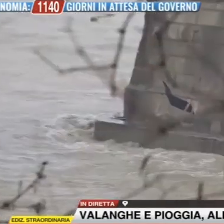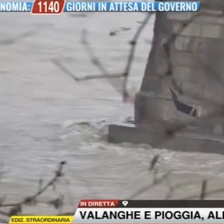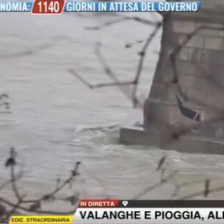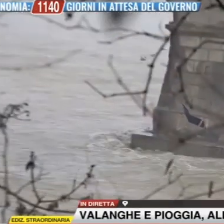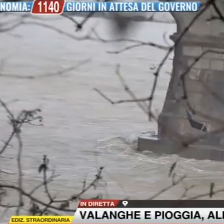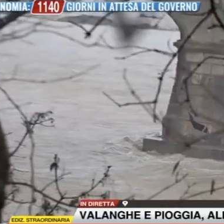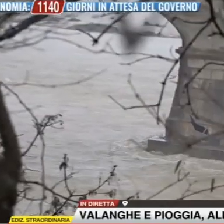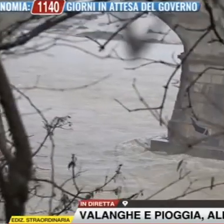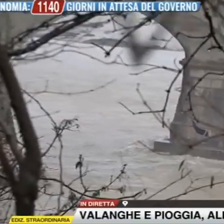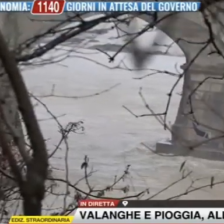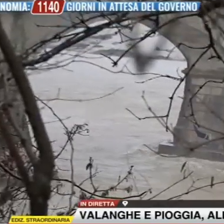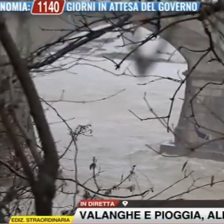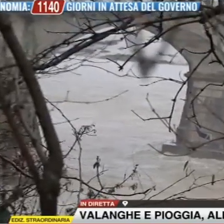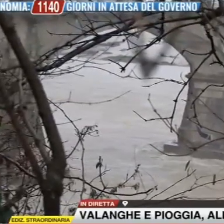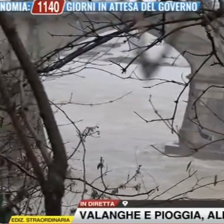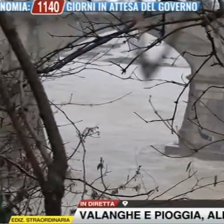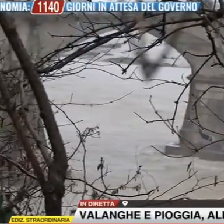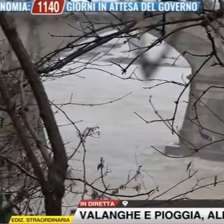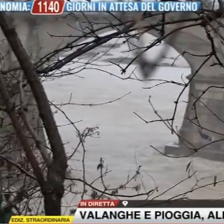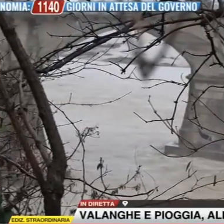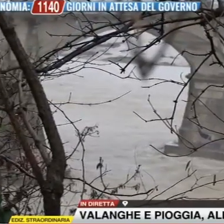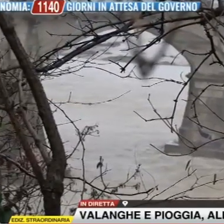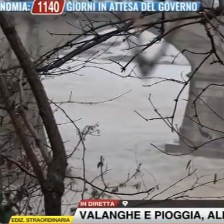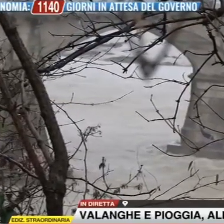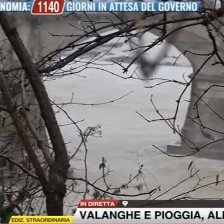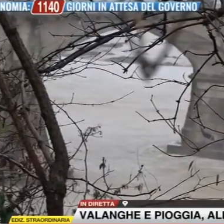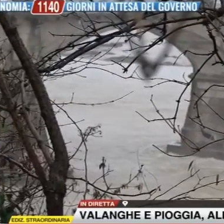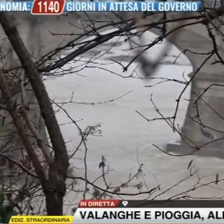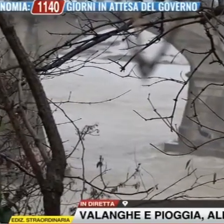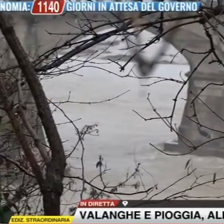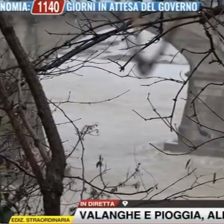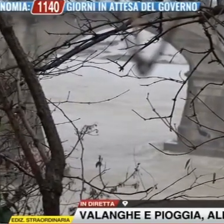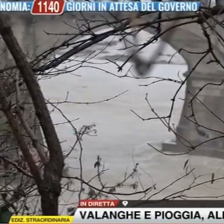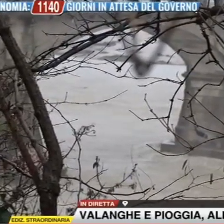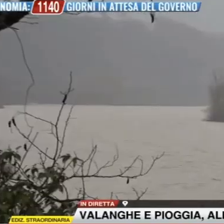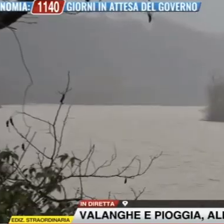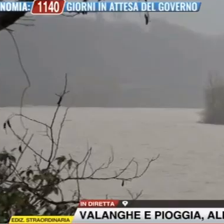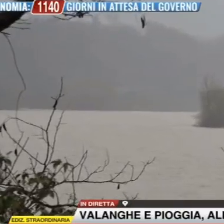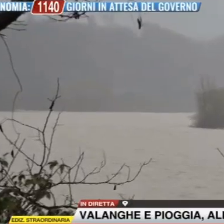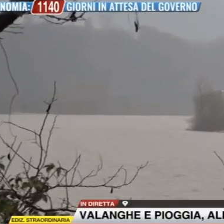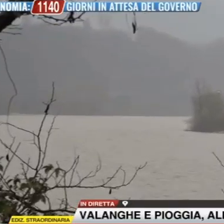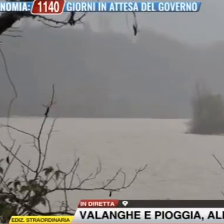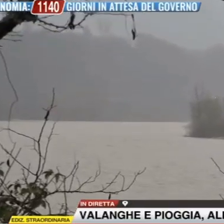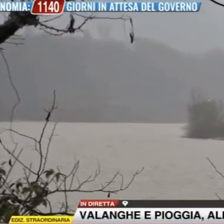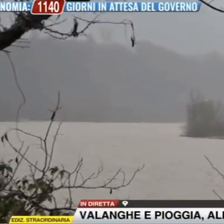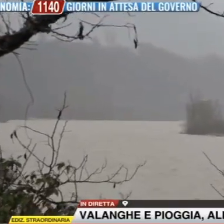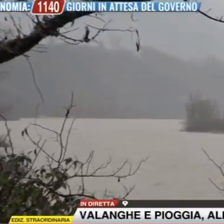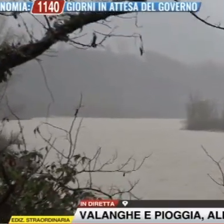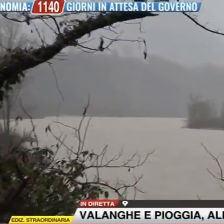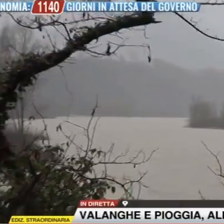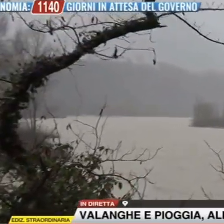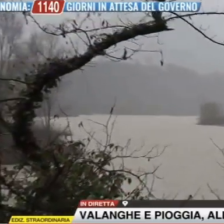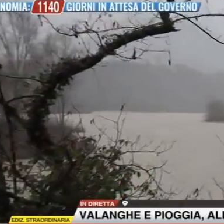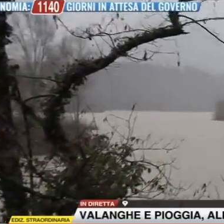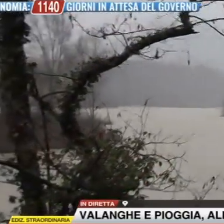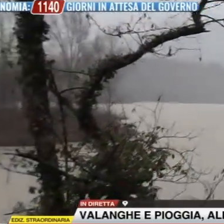che arriverà nei prossimi giorni, perché il territorio nostro è tutto un territorio abbastanza fragile da questo punto di vista, anche se è governato. Forse più